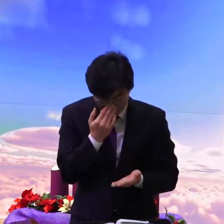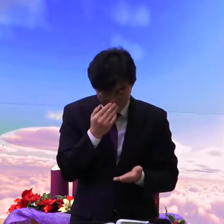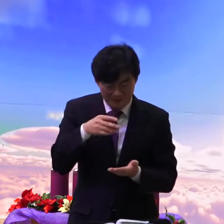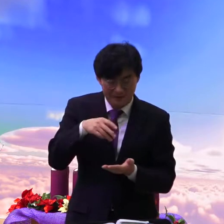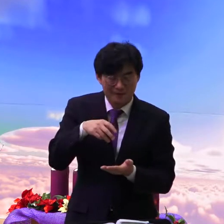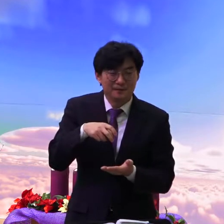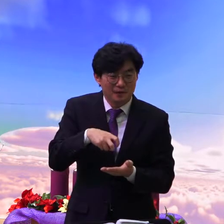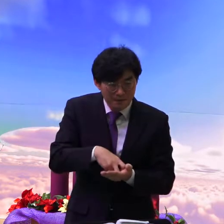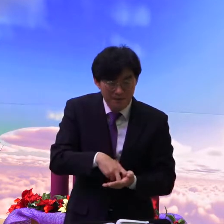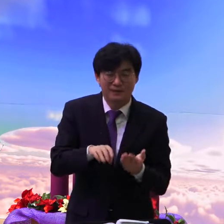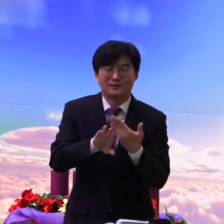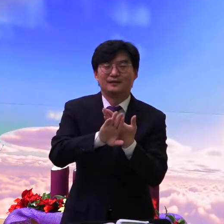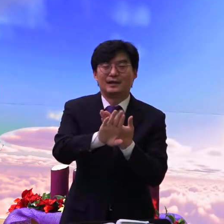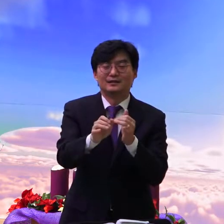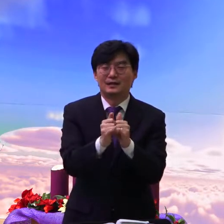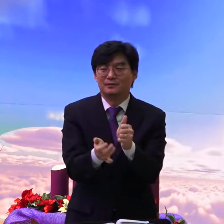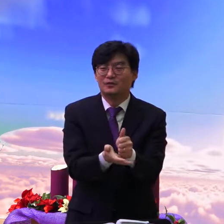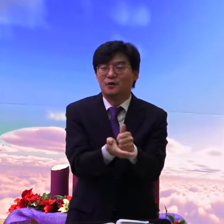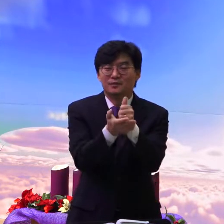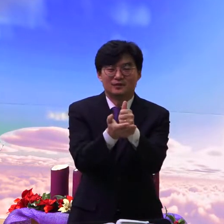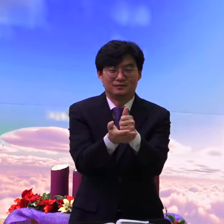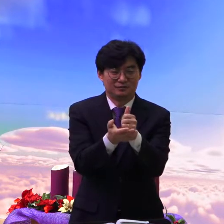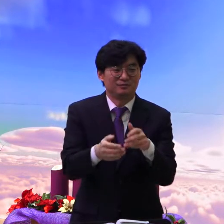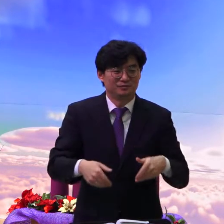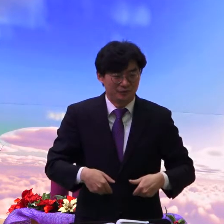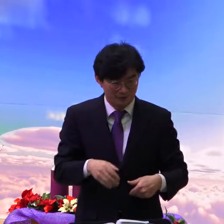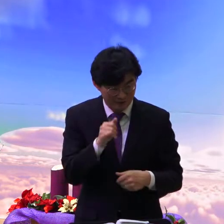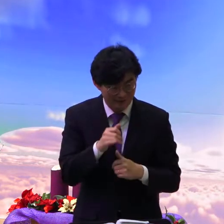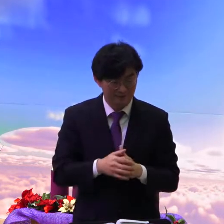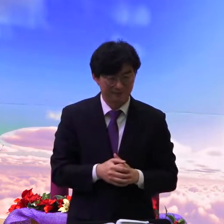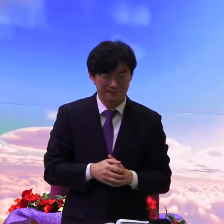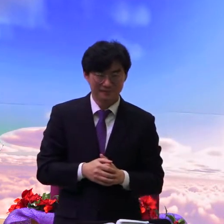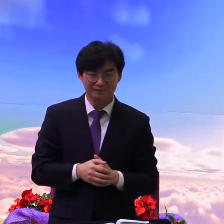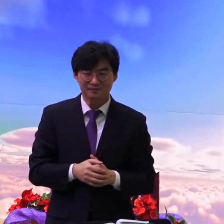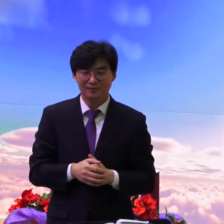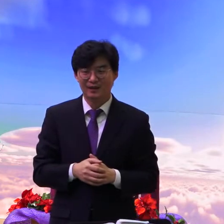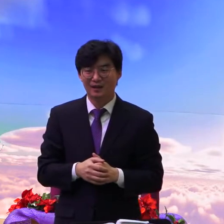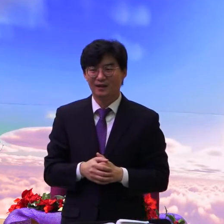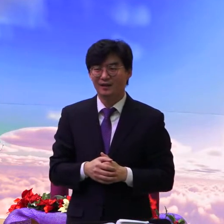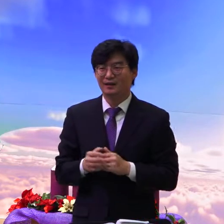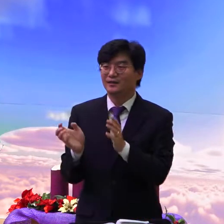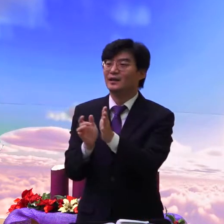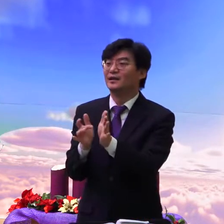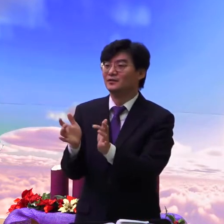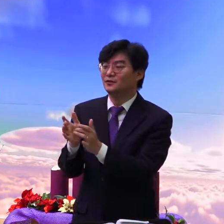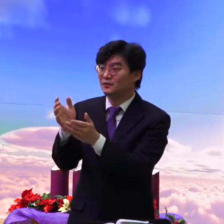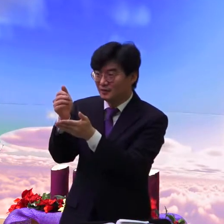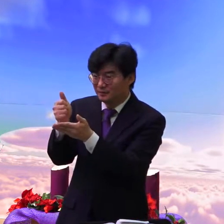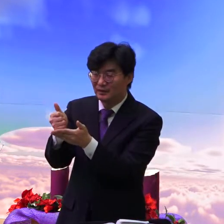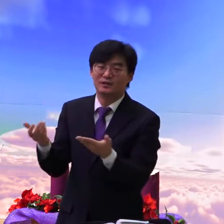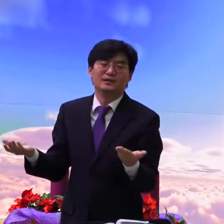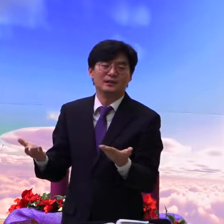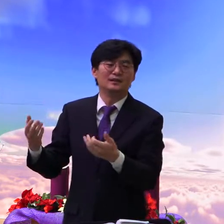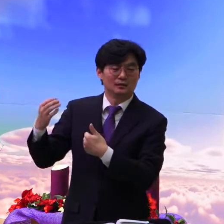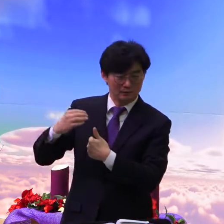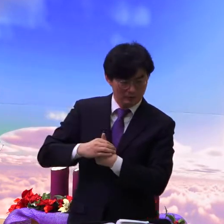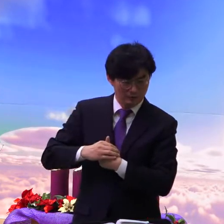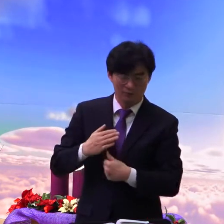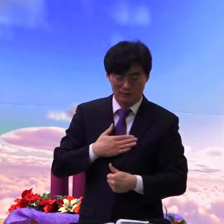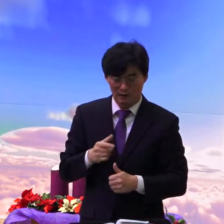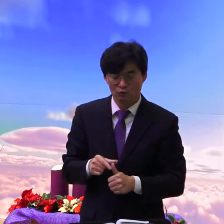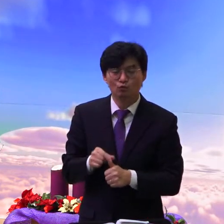의식을 가지고 남을 섬기는 사람이 되어야 합니다. 그것이 우리를 살려주시고 우리에게 일을 맡겨주시고 우리에게